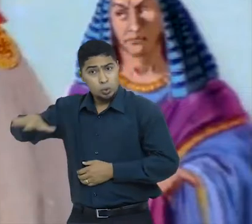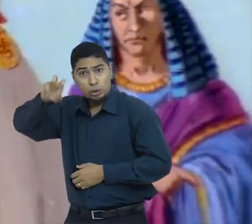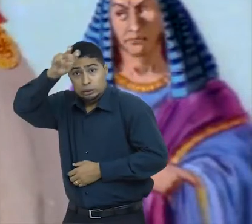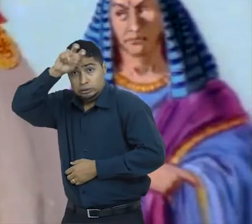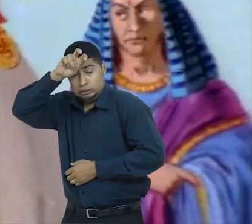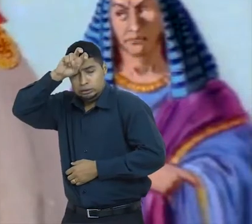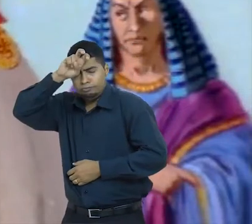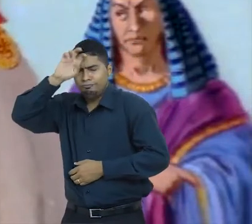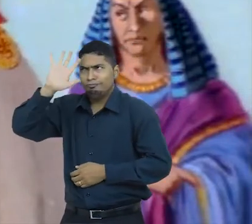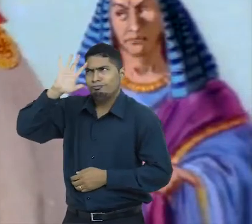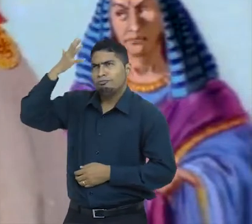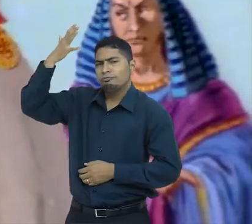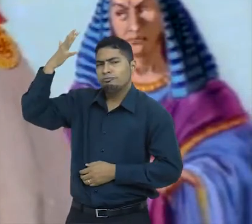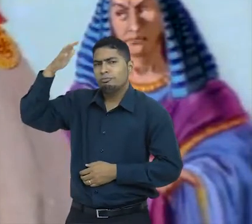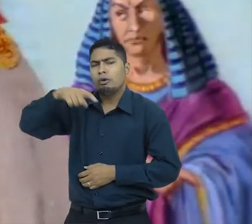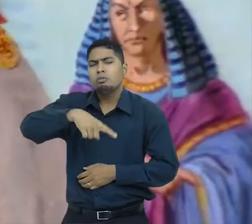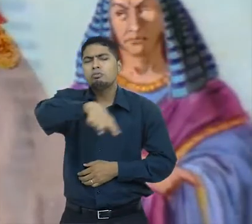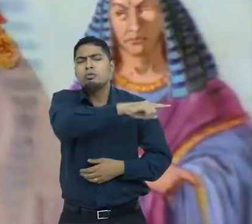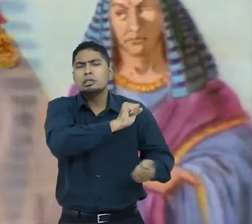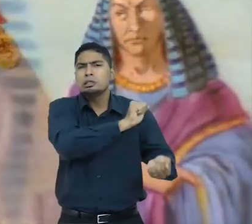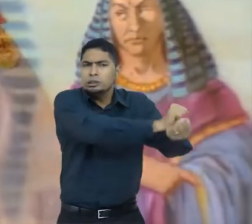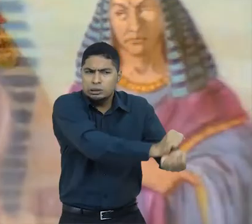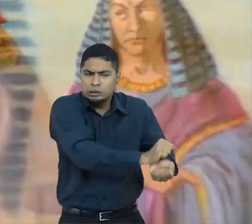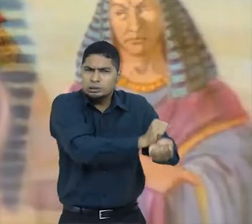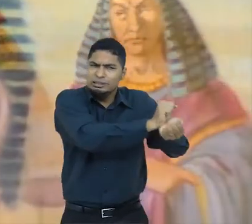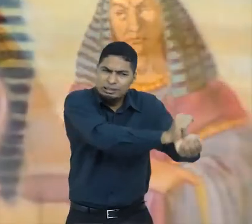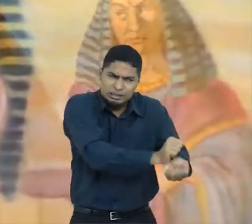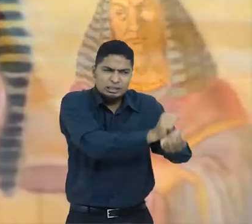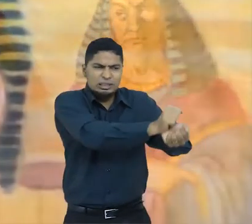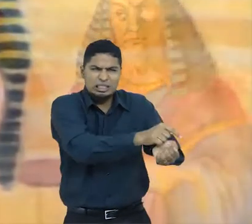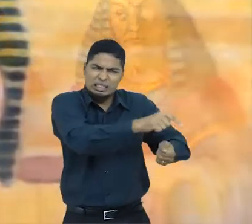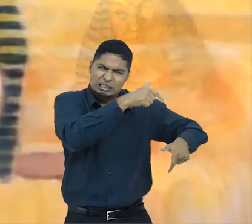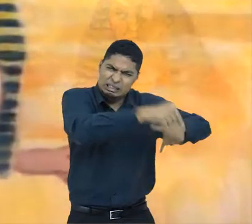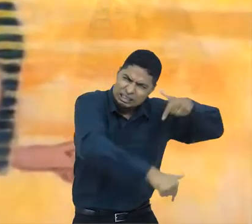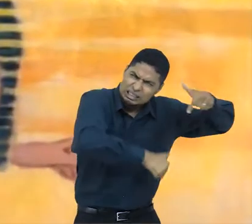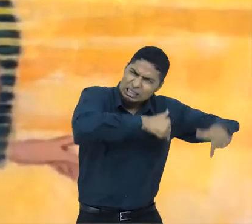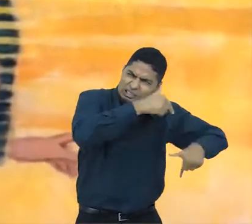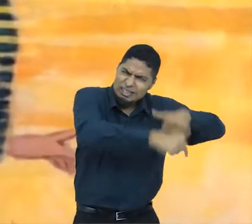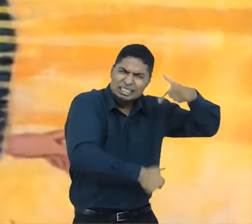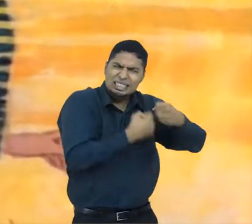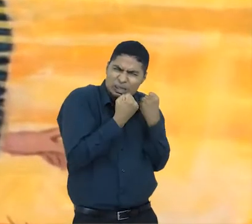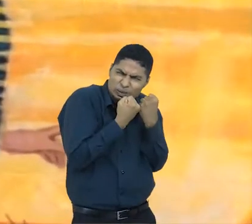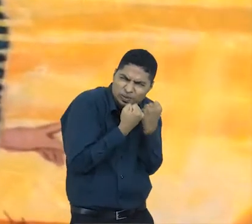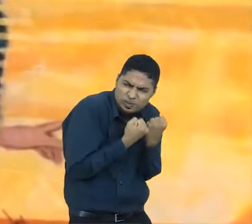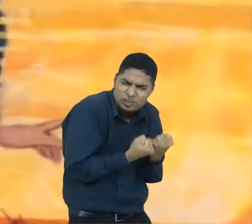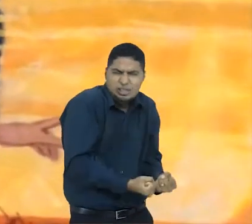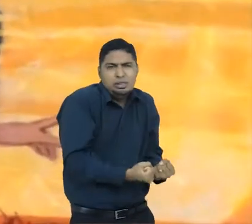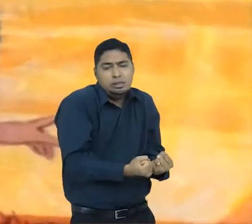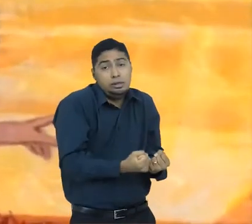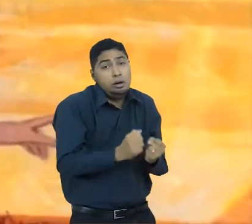Os egípcios, então, decidiram escravizar os hebreus. Sobrecarregaram os filhos de Israel com um trabalho muito